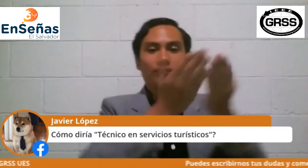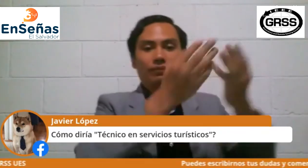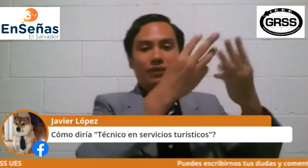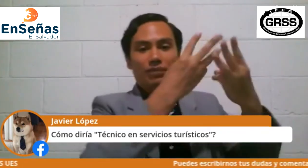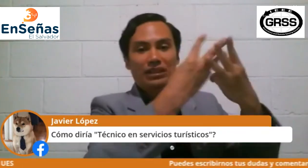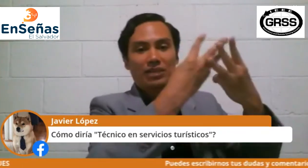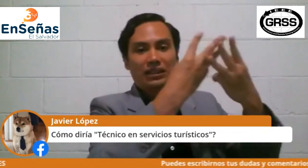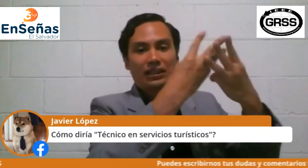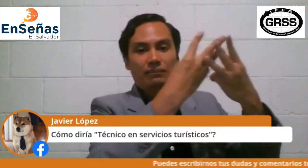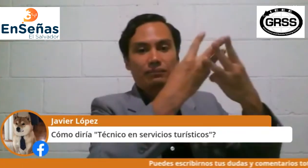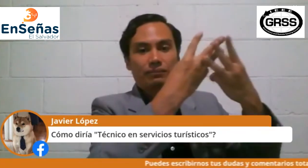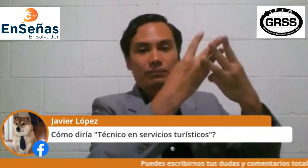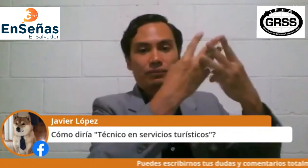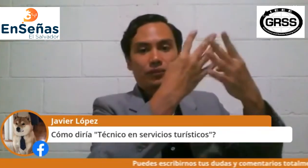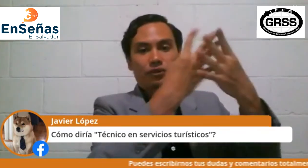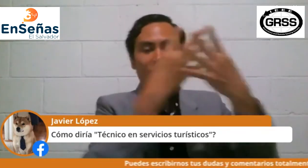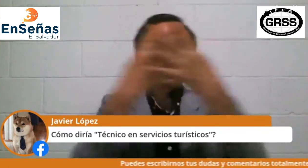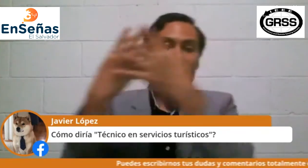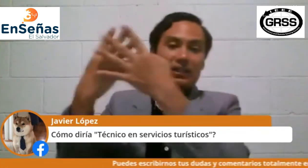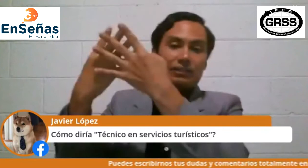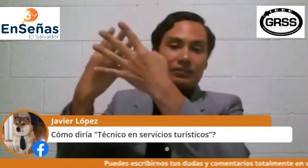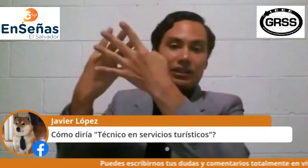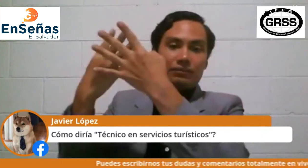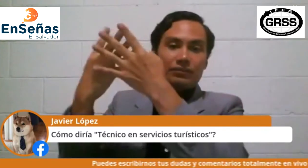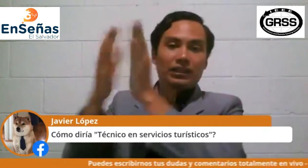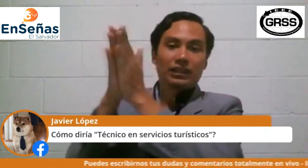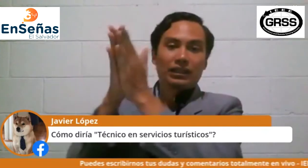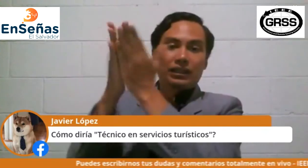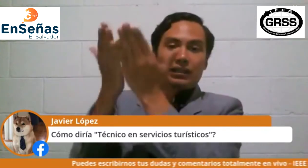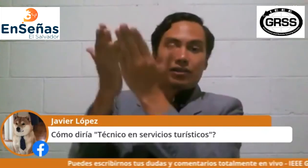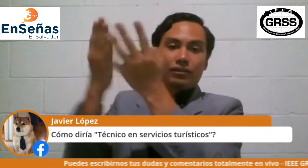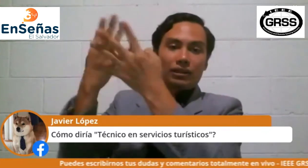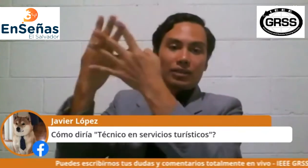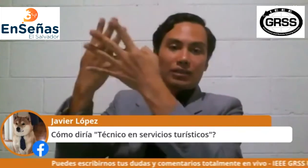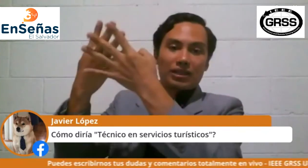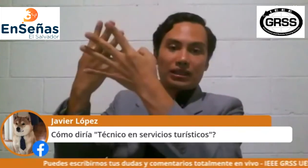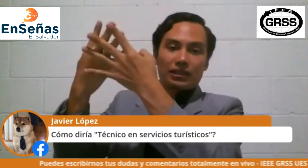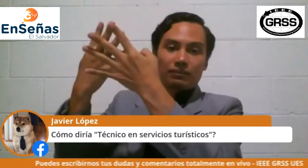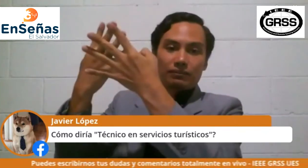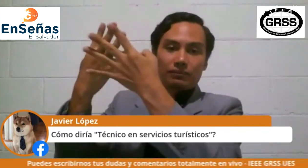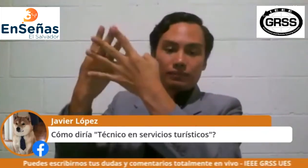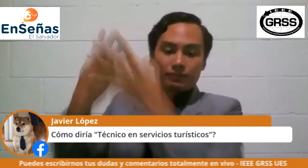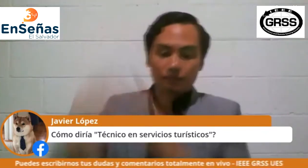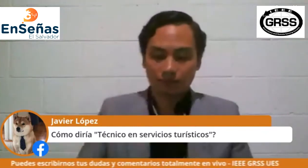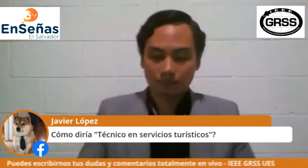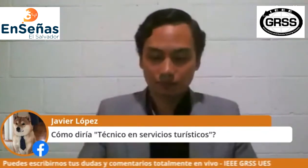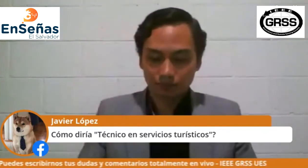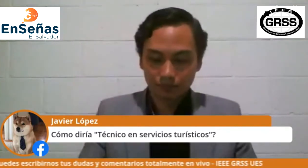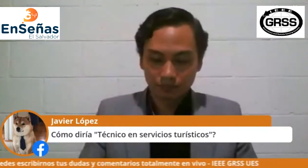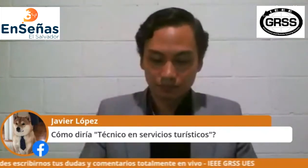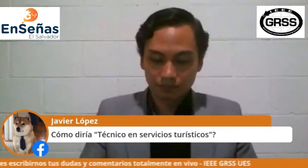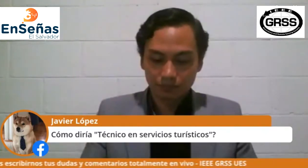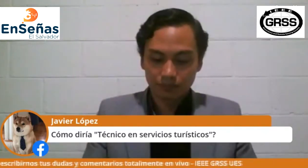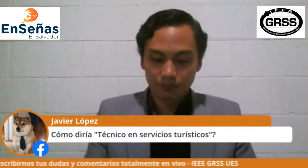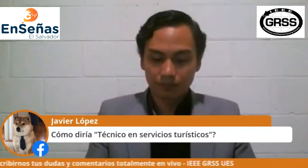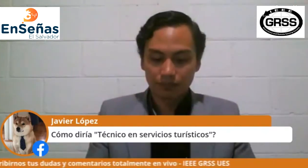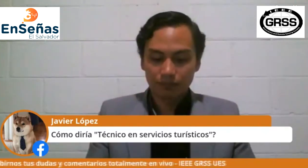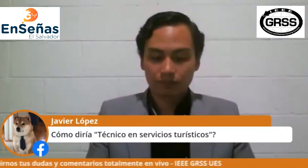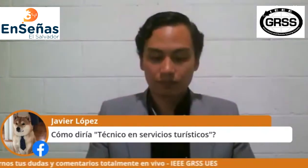libro de matemática. Matemática, acá. Libro de matemática.